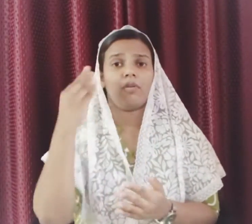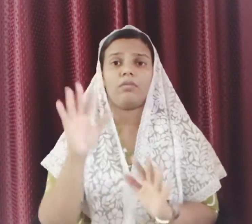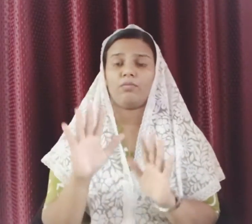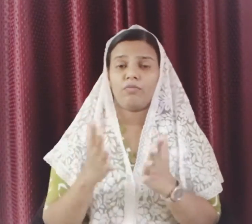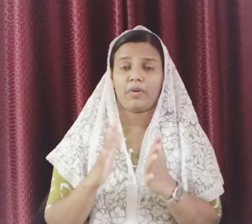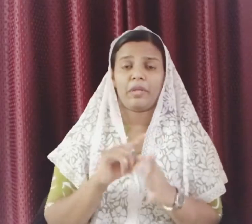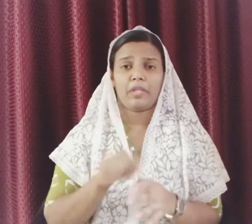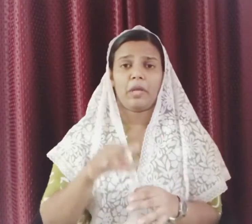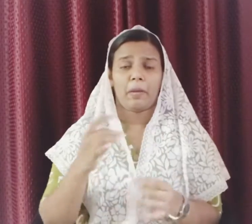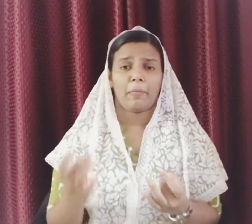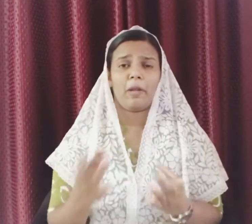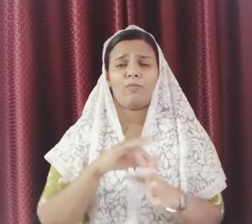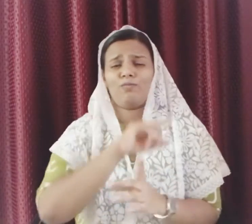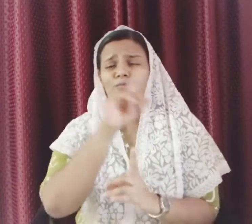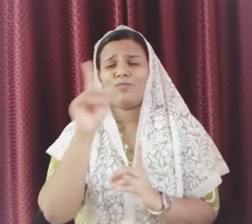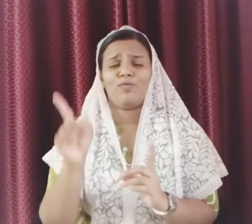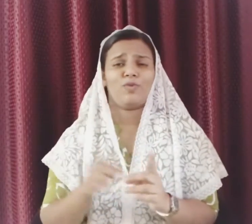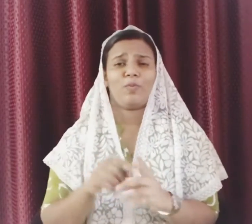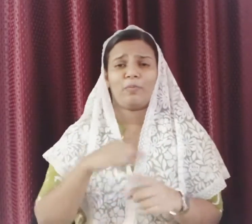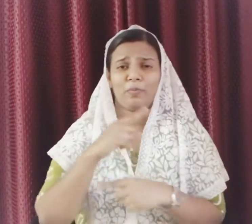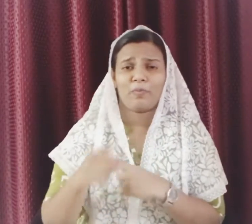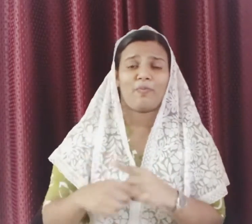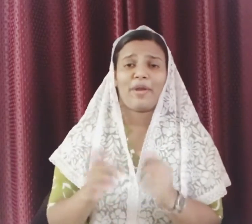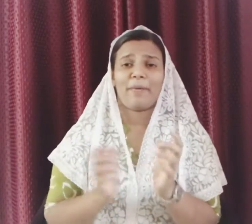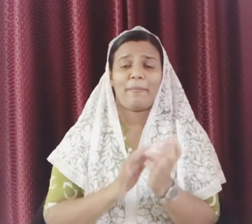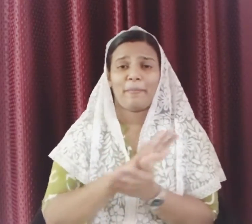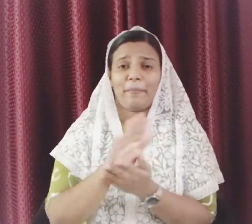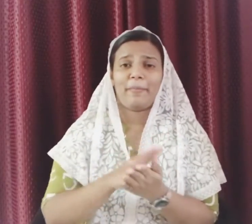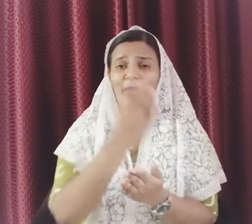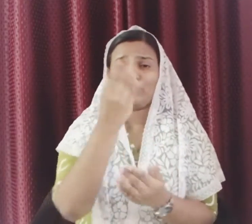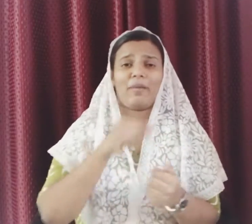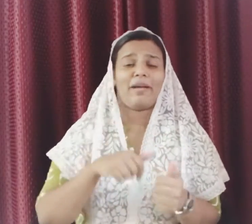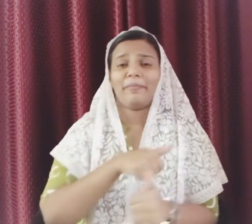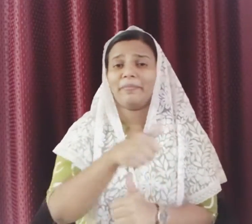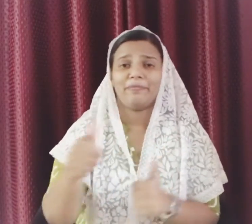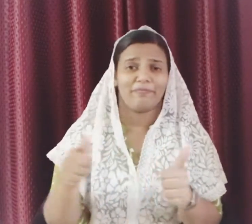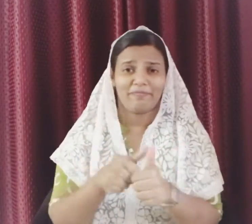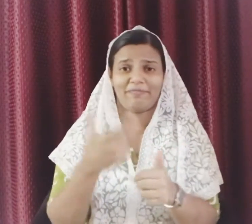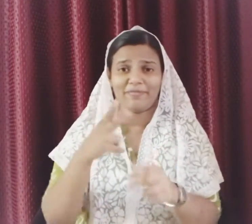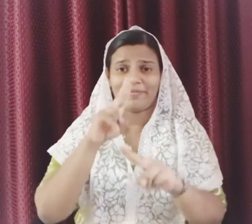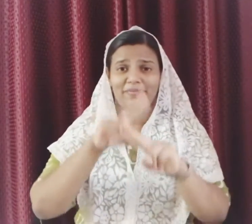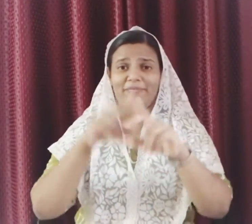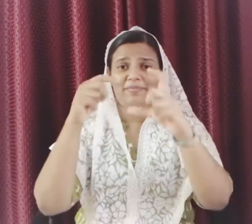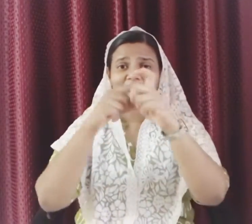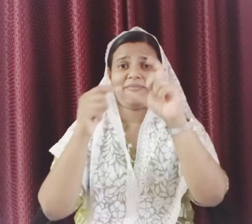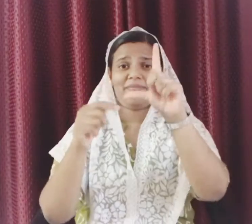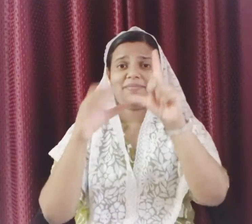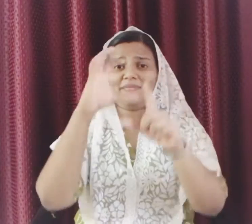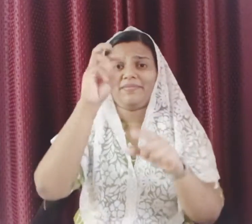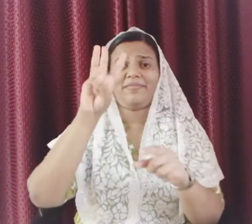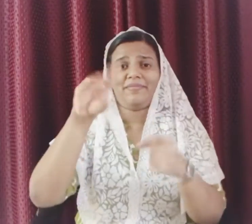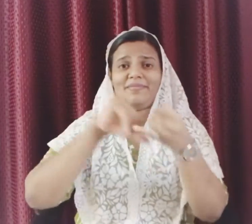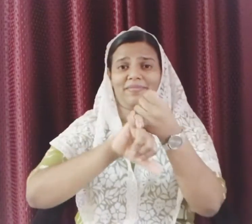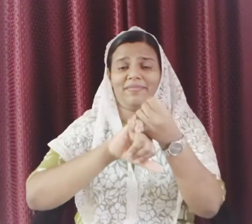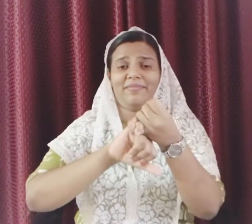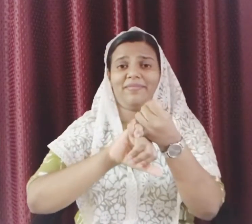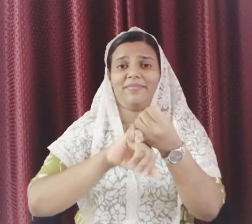ഇന്ന് പകൽക്കാലം മുഴുവൻ പരിശുദ്ധാത്മാവുമായിട്ടുള്ള നല്ല ഫെലോഷിപ്പ് വേണം. ആമേൻ, നല്ല ഫെലോഷിപ്പ് കേട്ടോ, മറക്കല്ലേ. ആമേൻ, ആമേൻ,